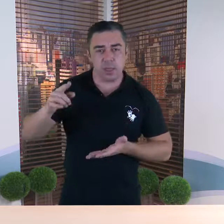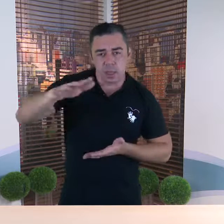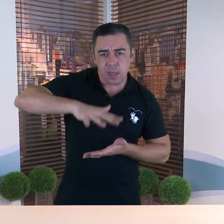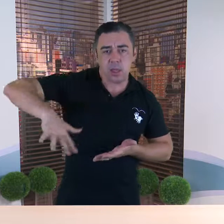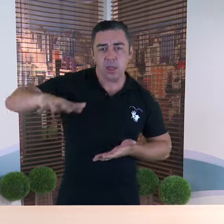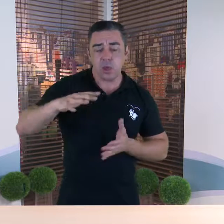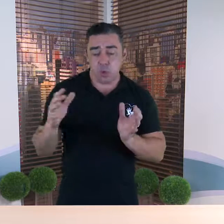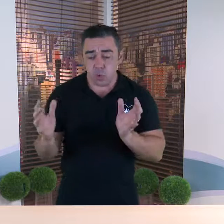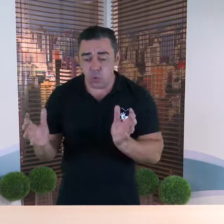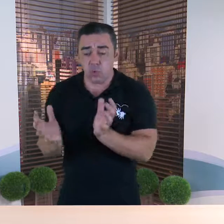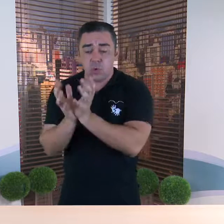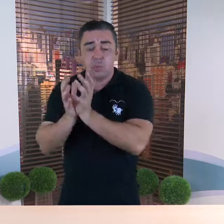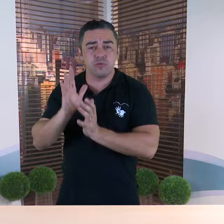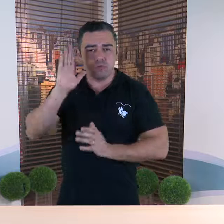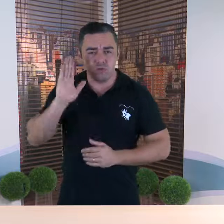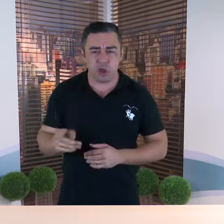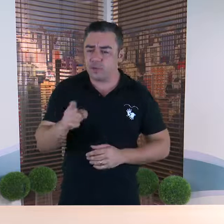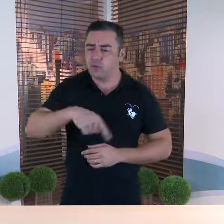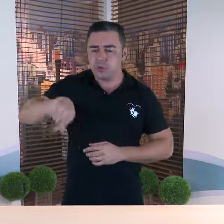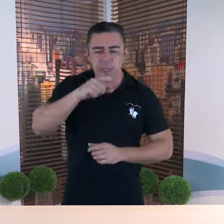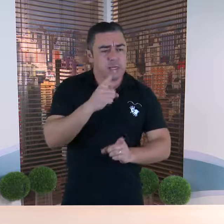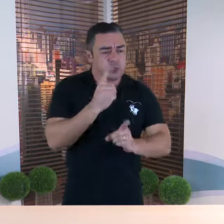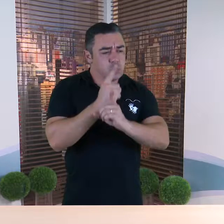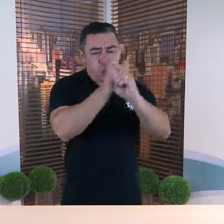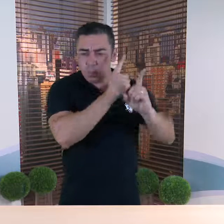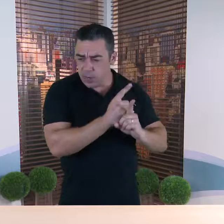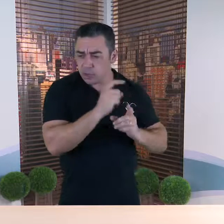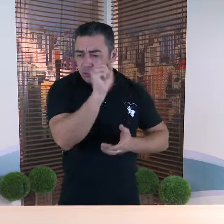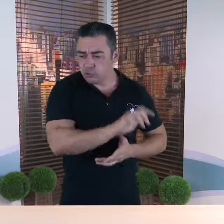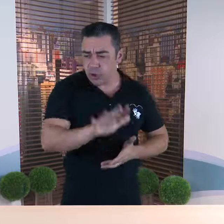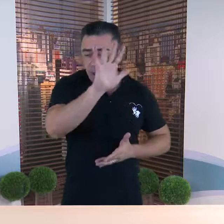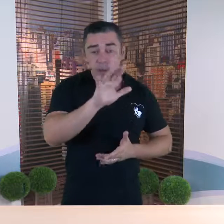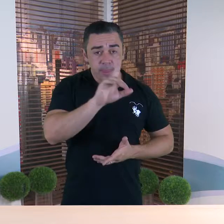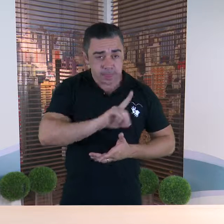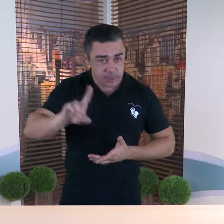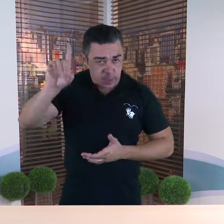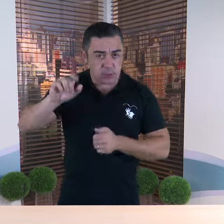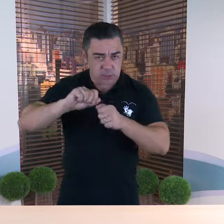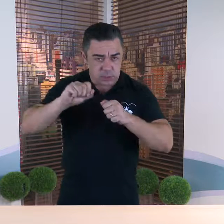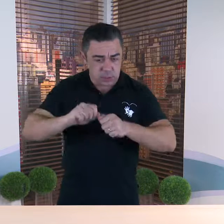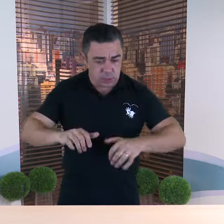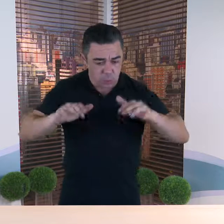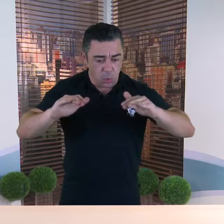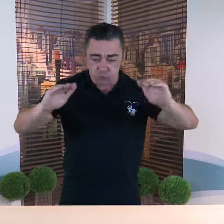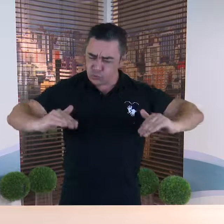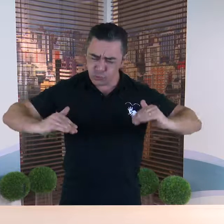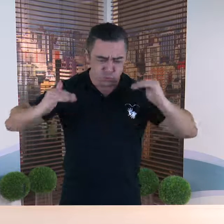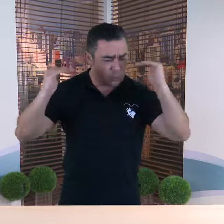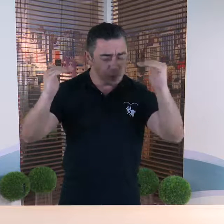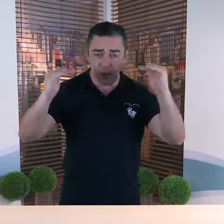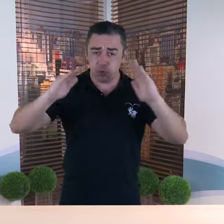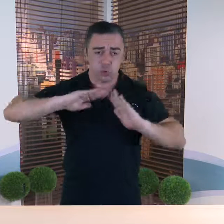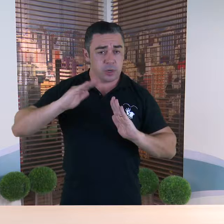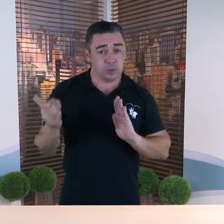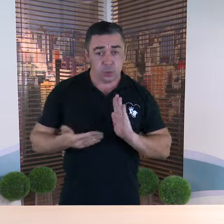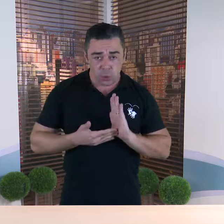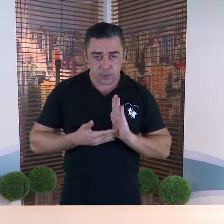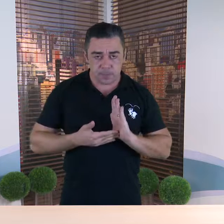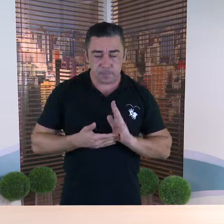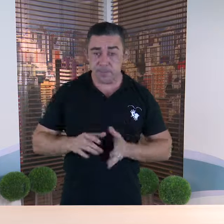já lhes foram descoberto mediante a revelação geral, ou seja, Deus é criador soberano sobre a